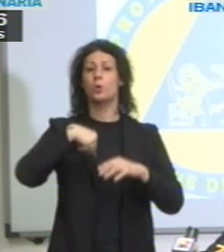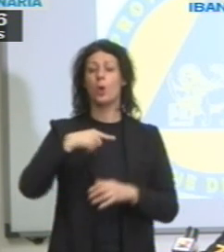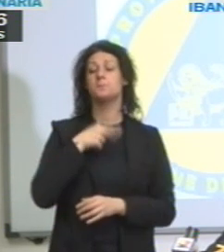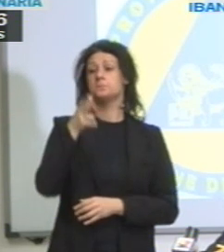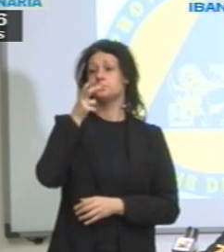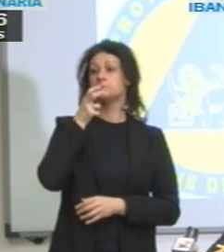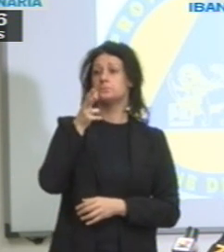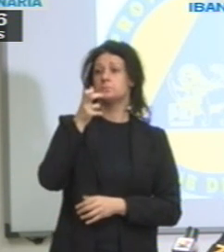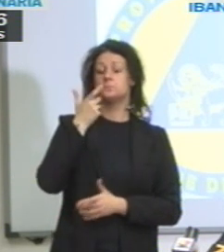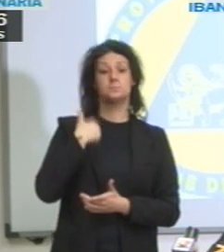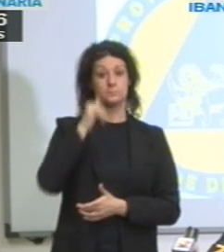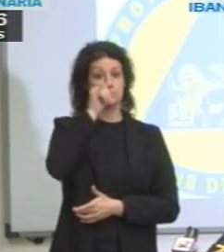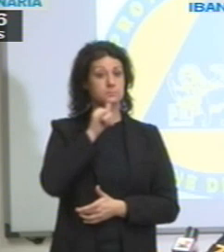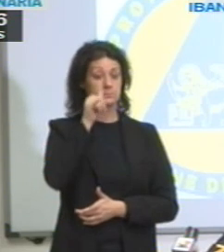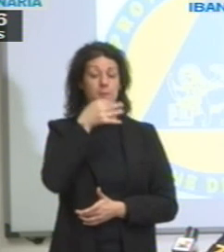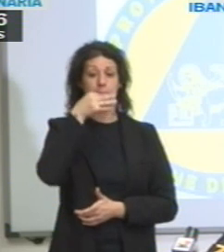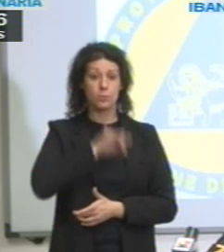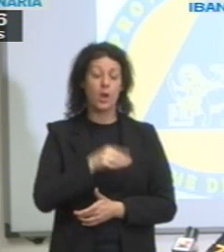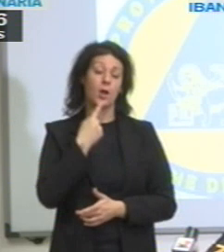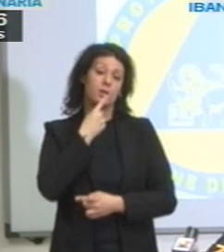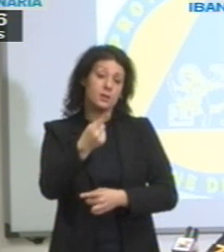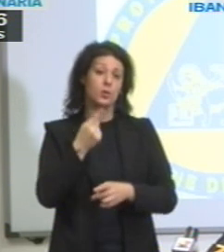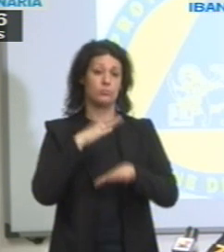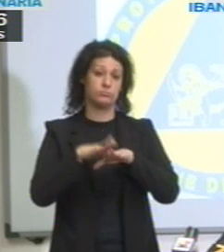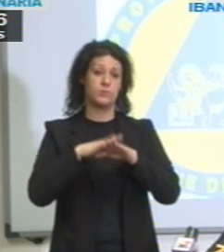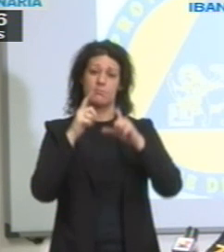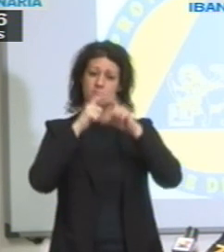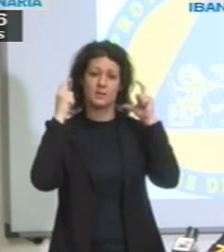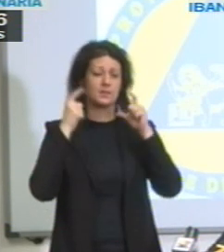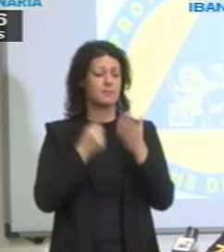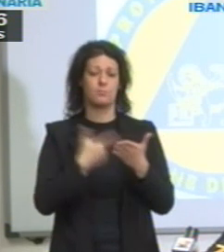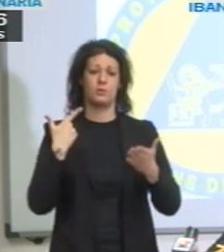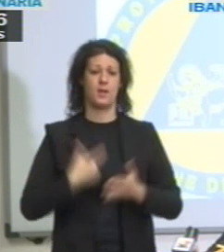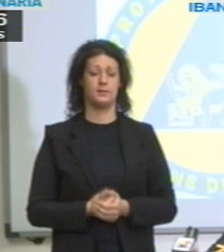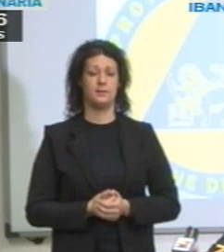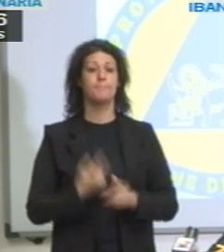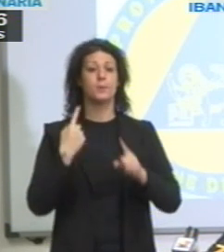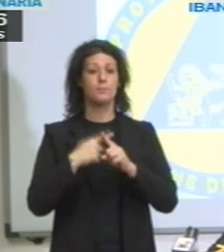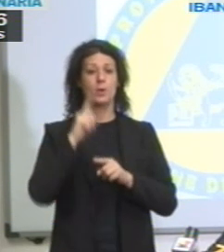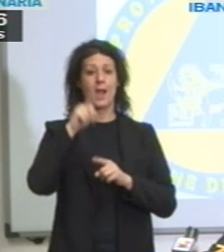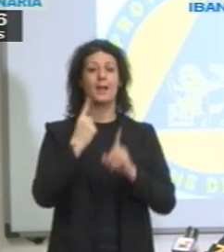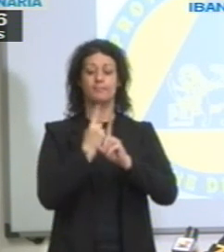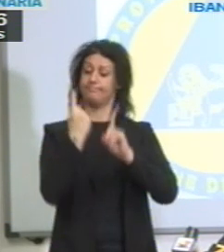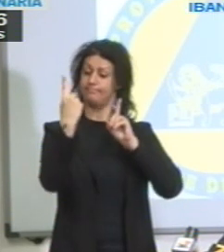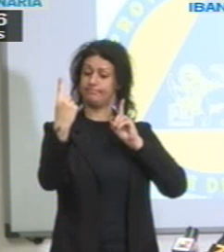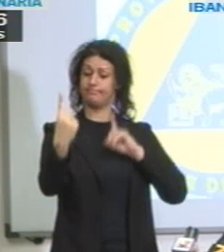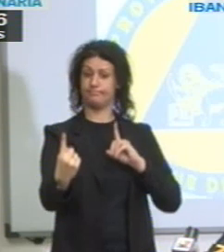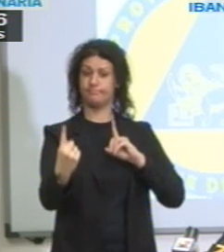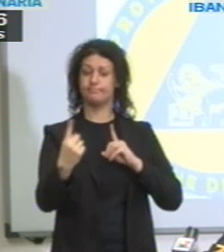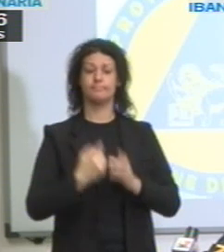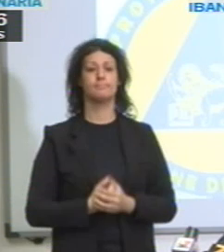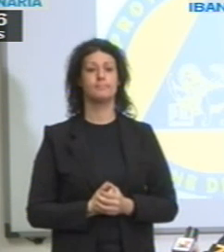renderci conto. Tutto qua, quindi portare la mascherina, fondamentale la mascherina, il distanziamento sociale, quindi evitare di andare